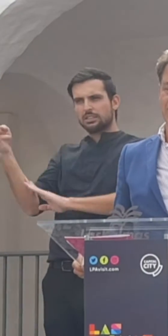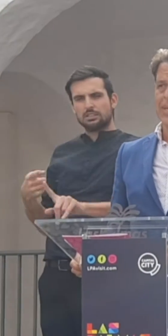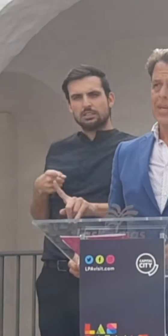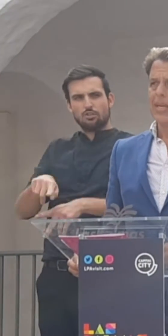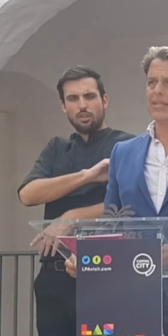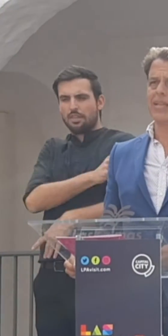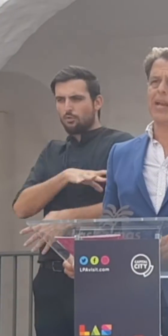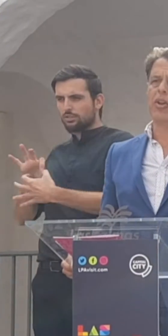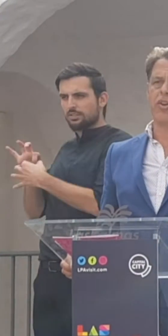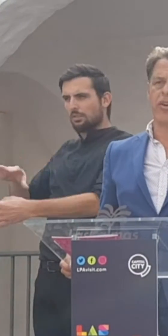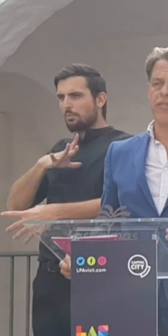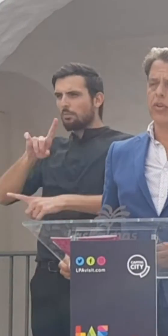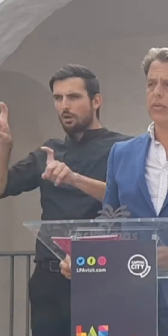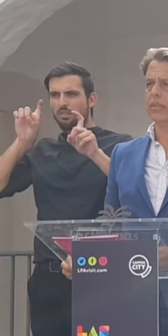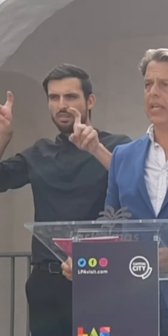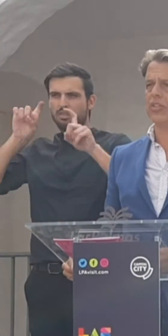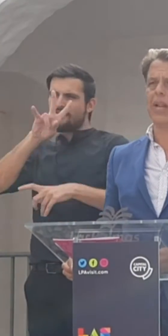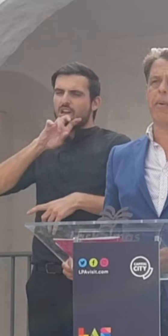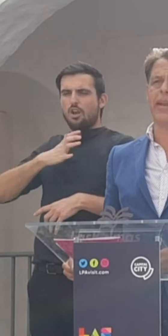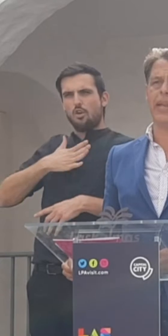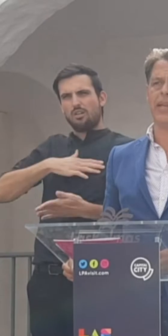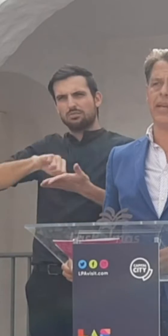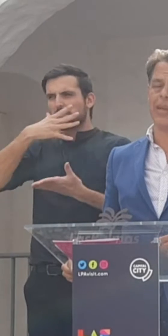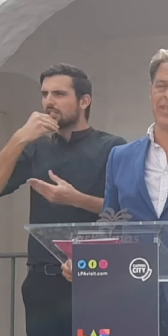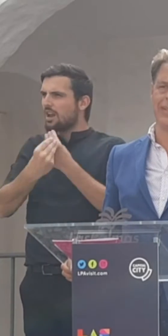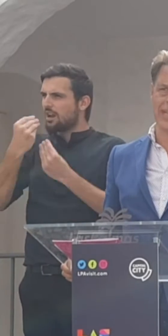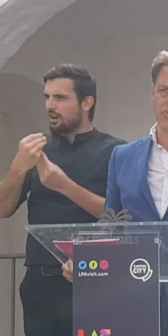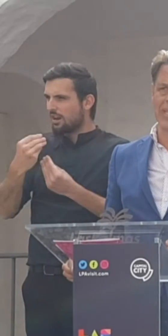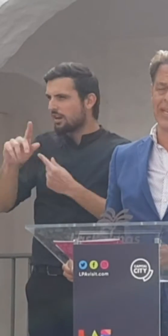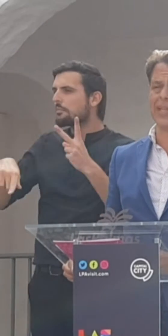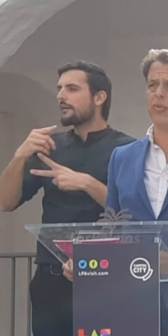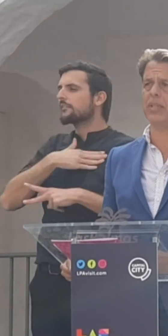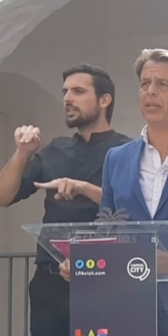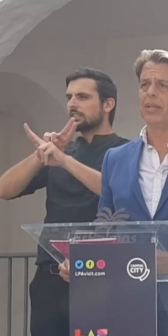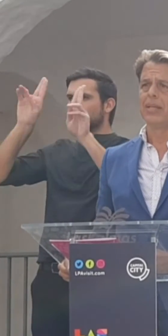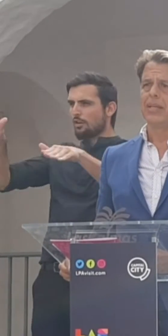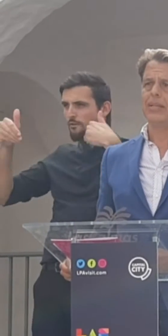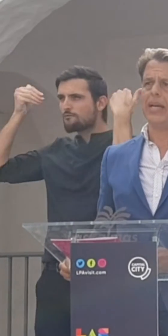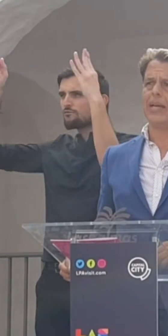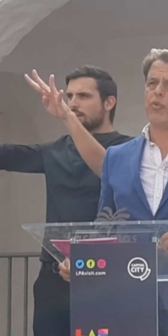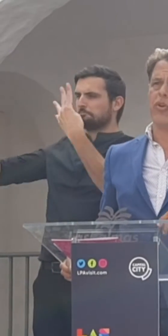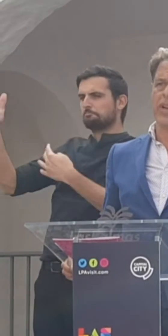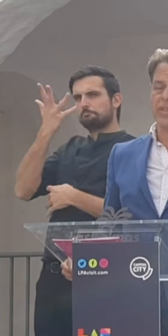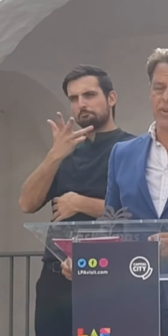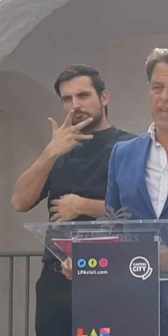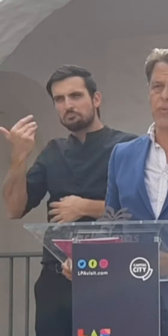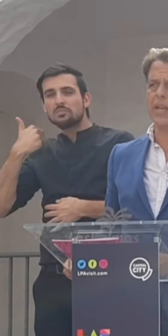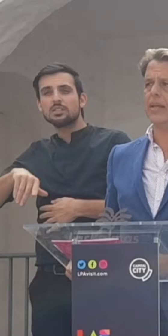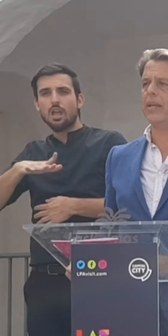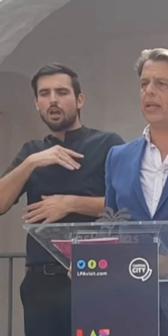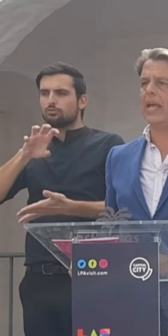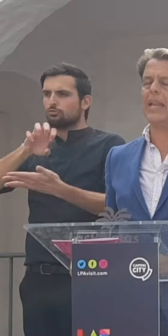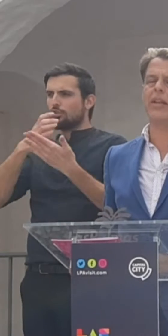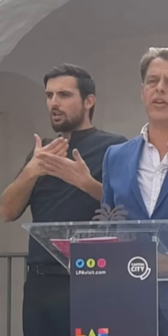deporte, enseñar el valor etnográfico de la ciudad de Las Palmas de Gran Canaria. Queremos internacionalizar este deporte. Ya hemos logrado tener una